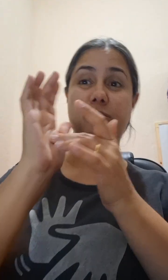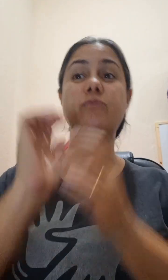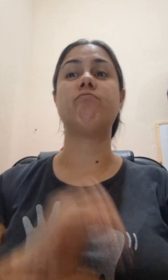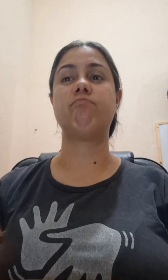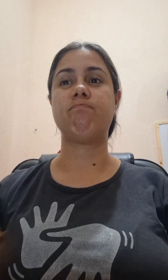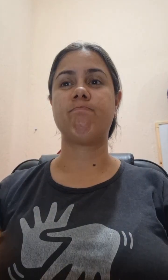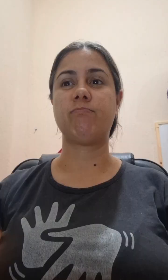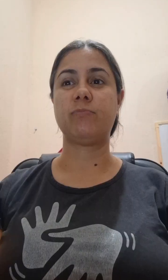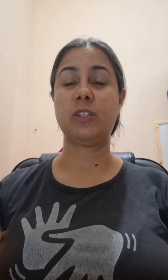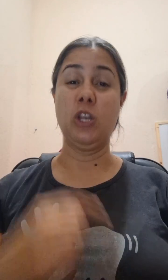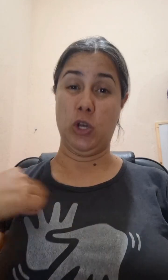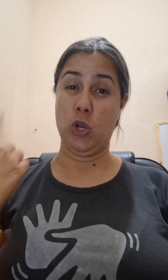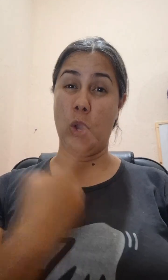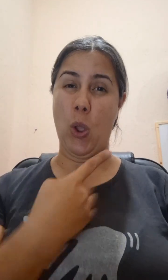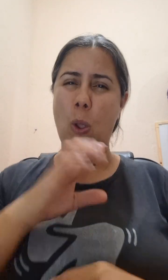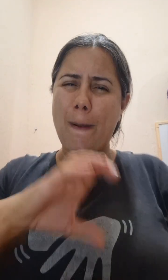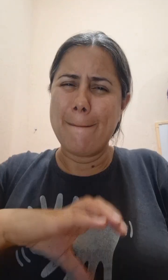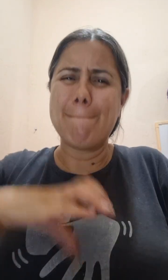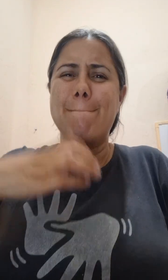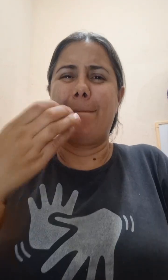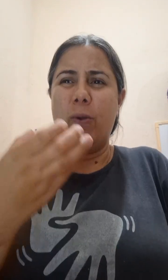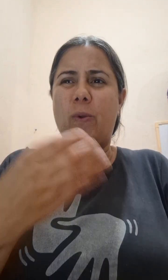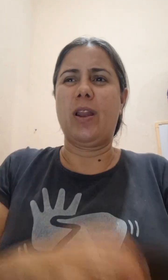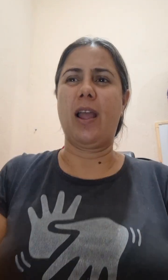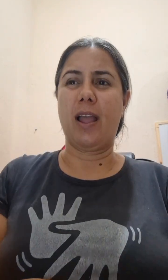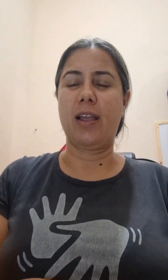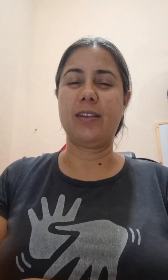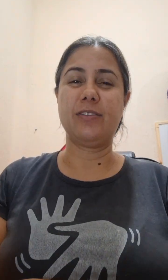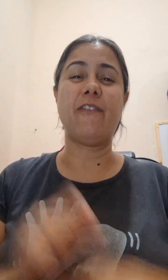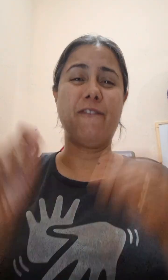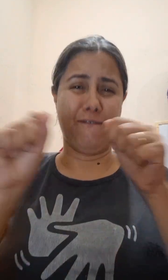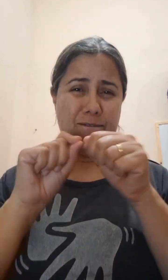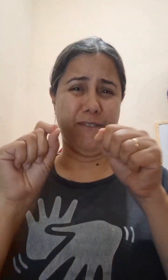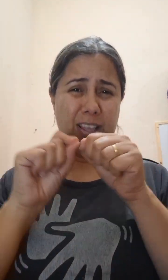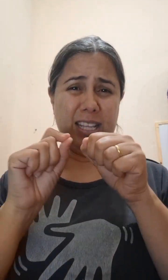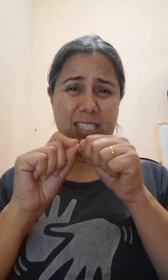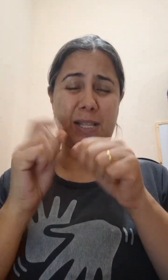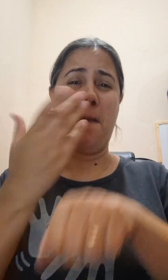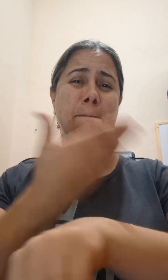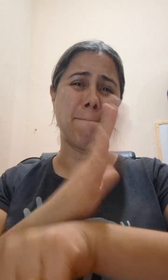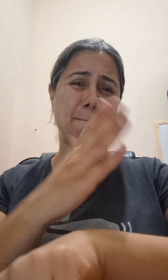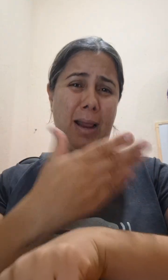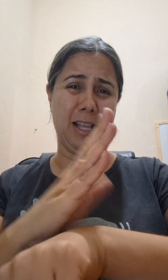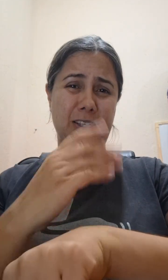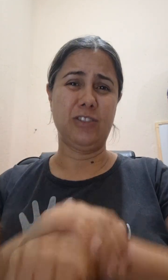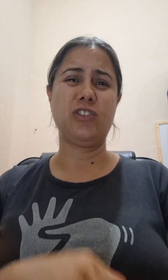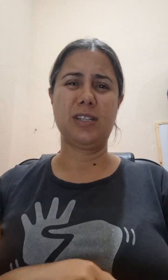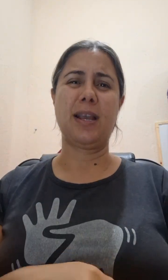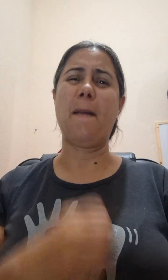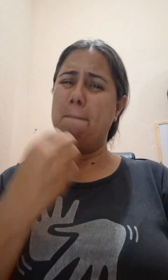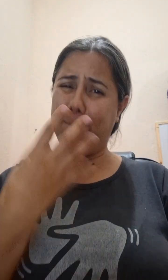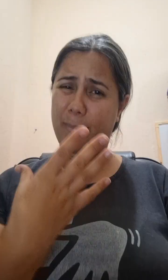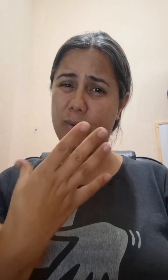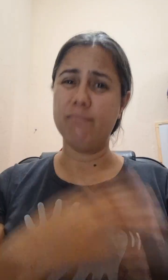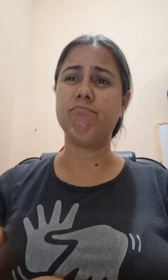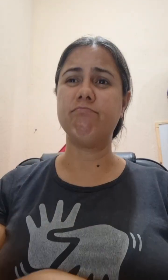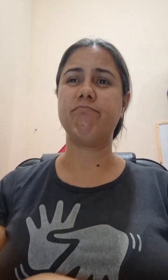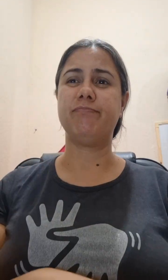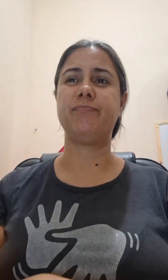desenvolver, uma igualdade, ser mais parecido, semelhante a Cristo. E somos encorajados a